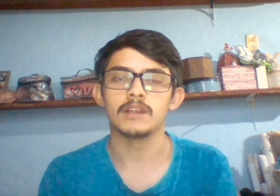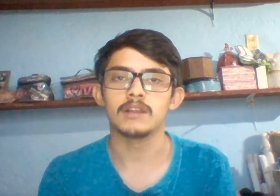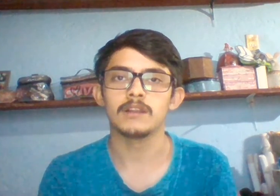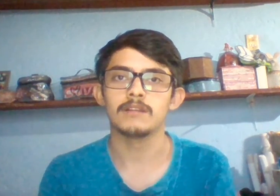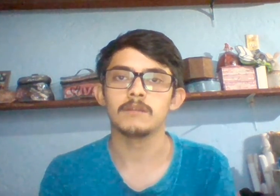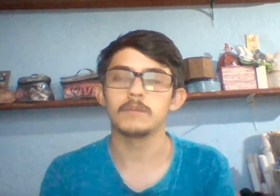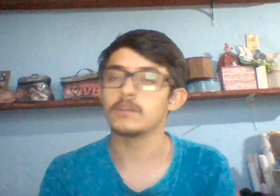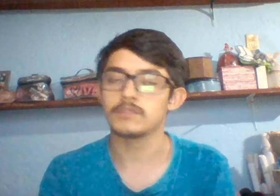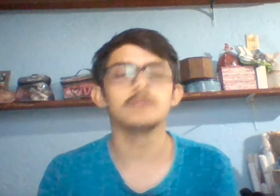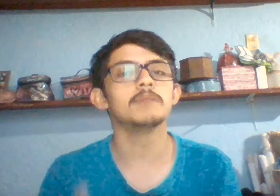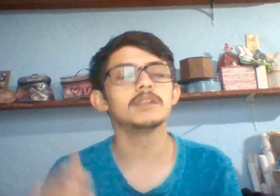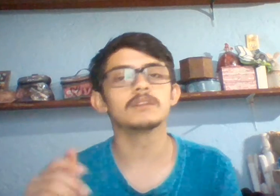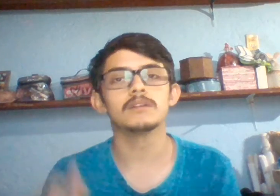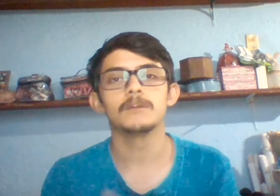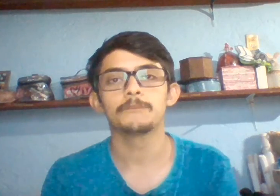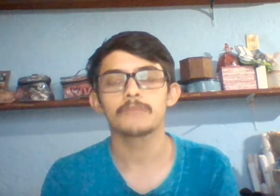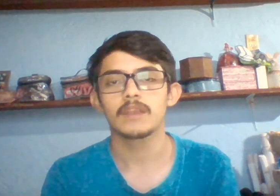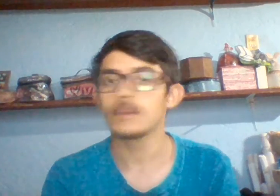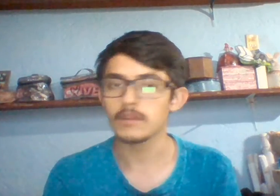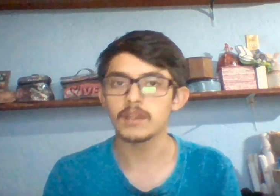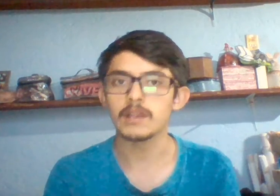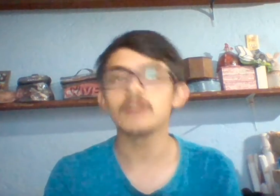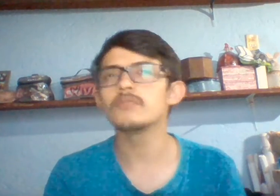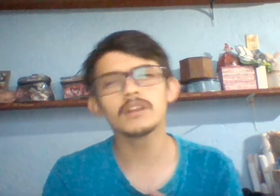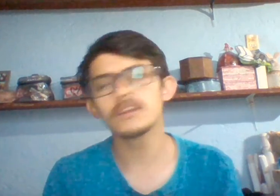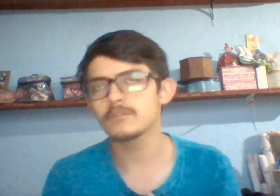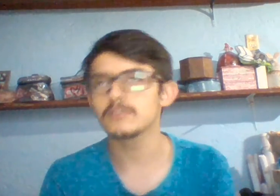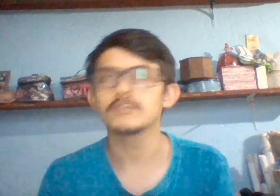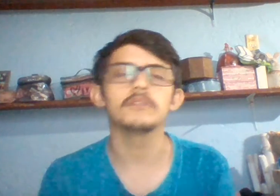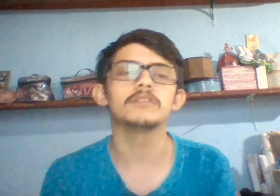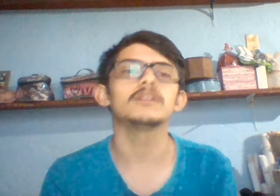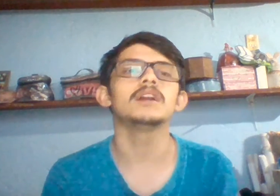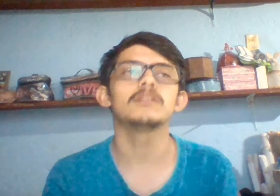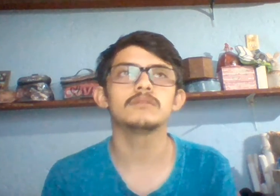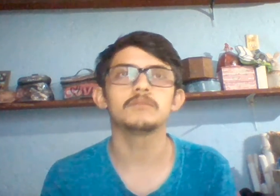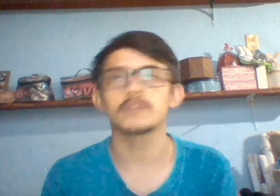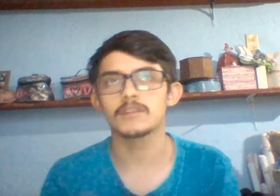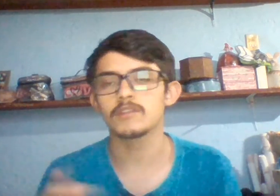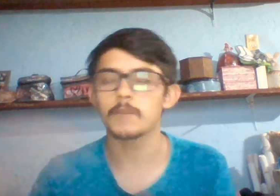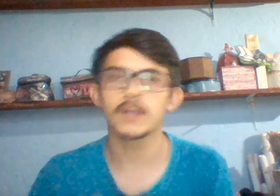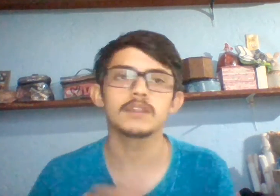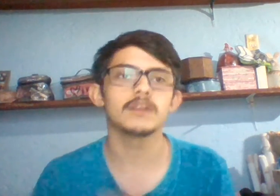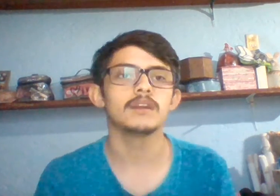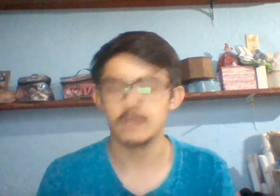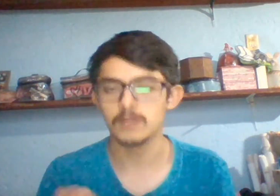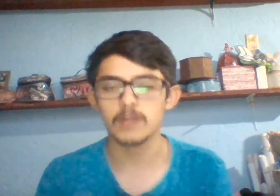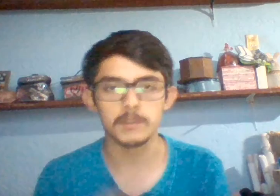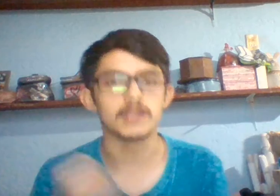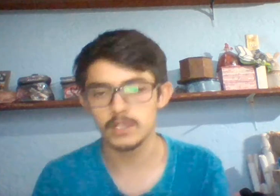el velocímetro, el aire, bueno, el aire acondicionado no tanto, porque eso es aparte, te digo, la batería y todo